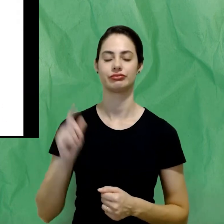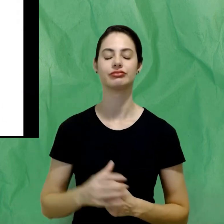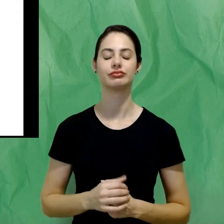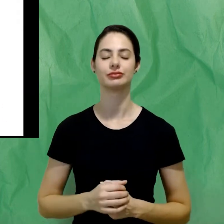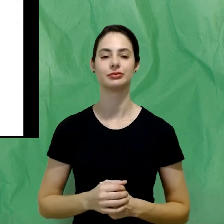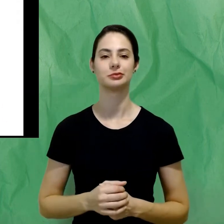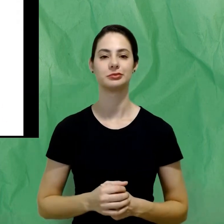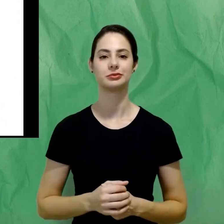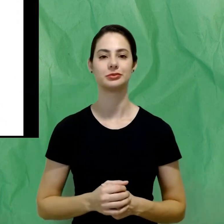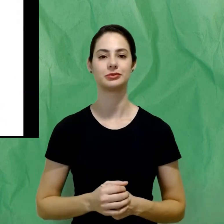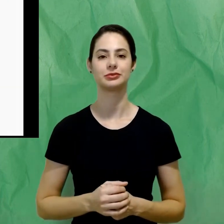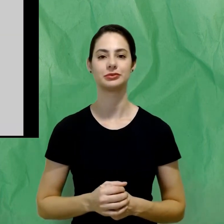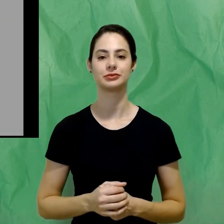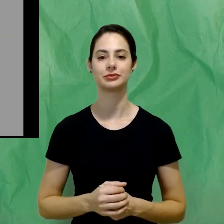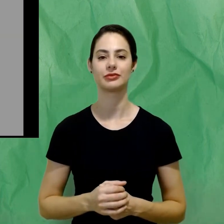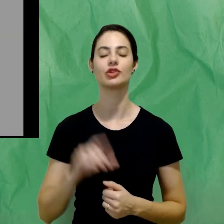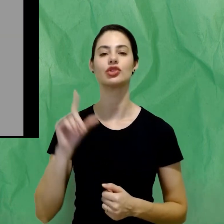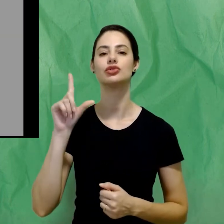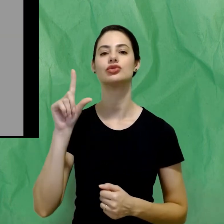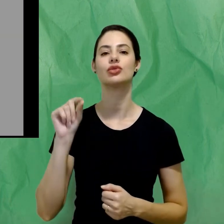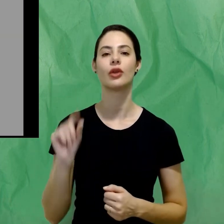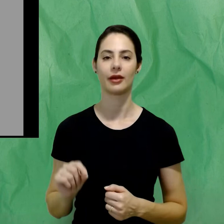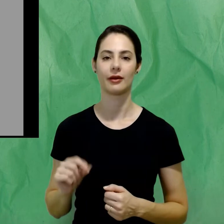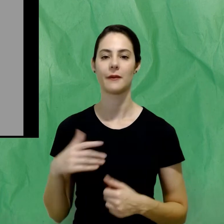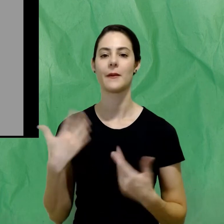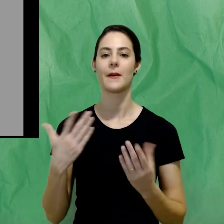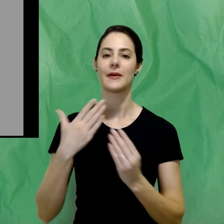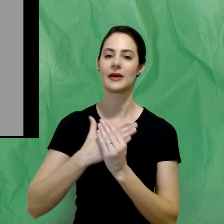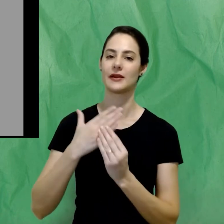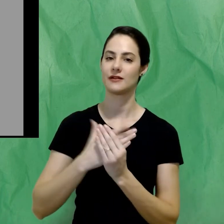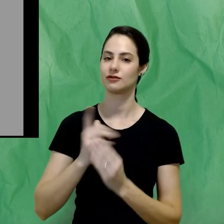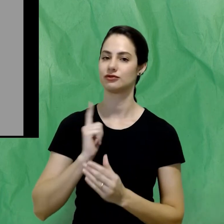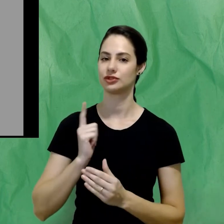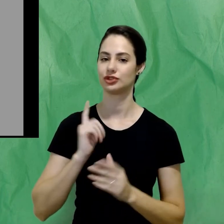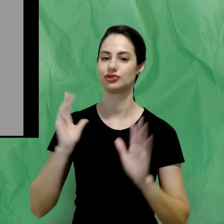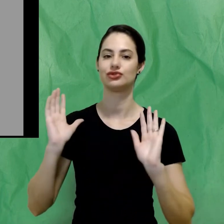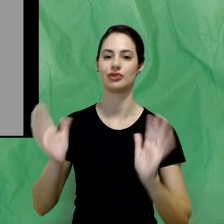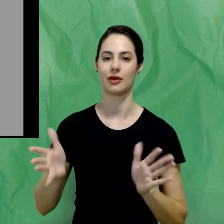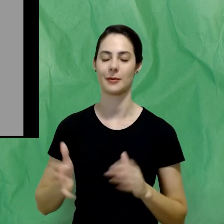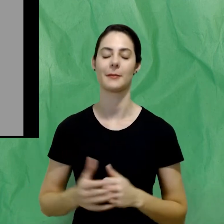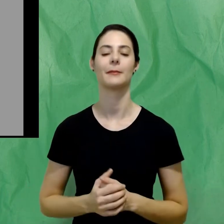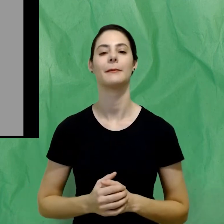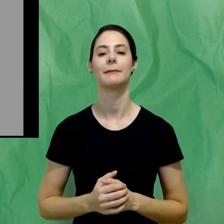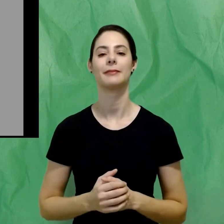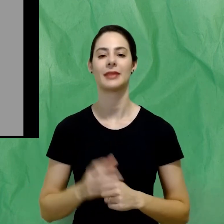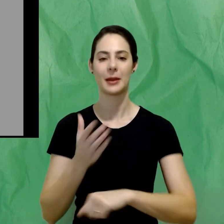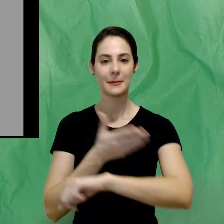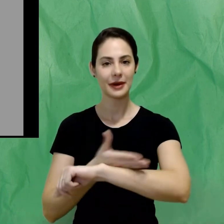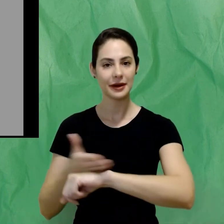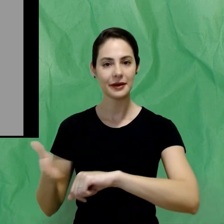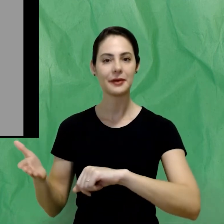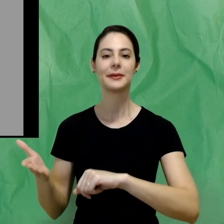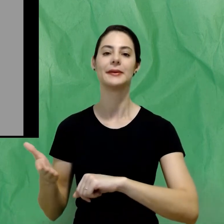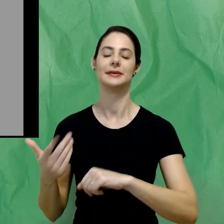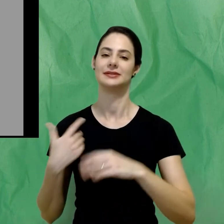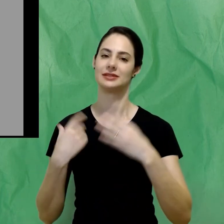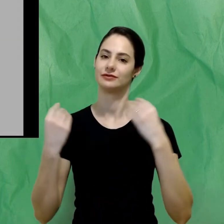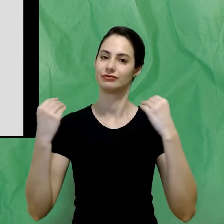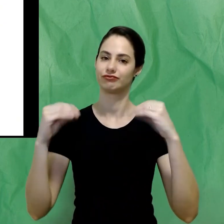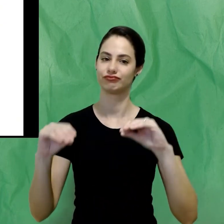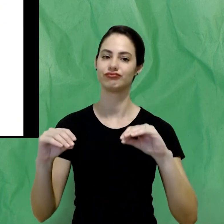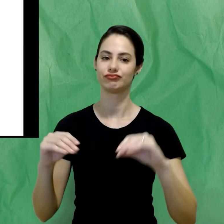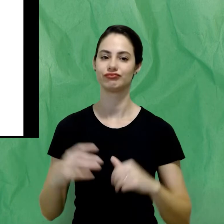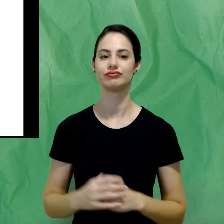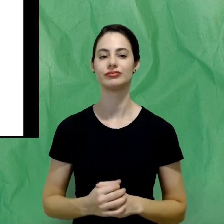página. Escolher o arquivo. Eu já tenho esse arquivo dados.json aqui. Observe que está tudo em branco. Na hora que eu mandar abrir